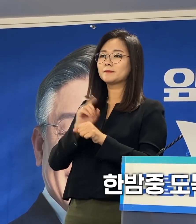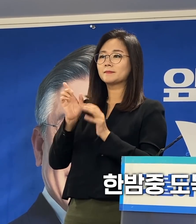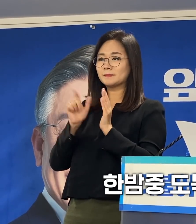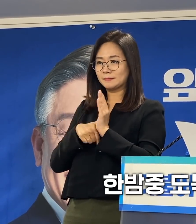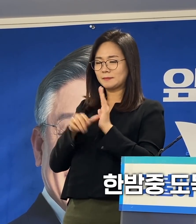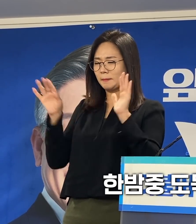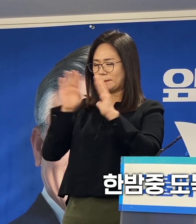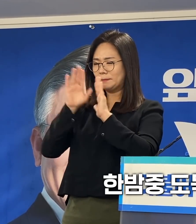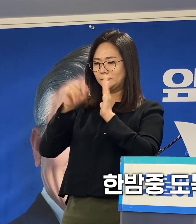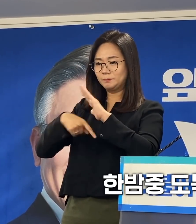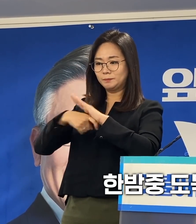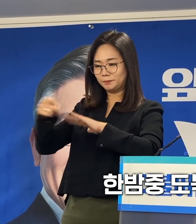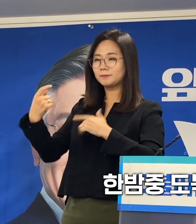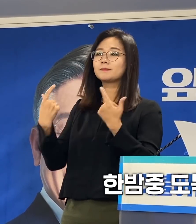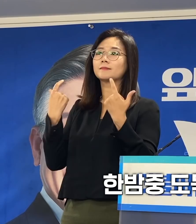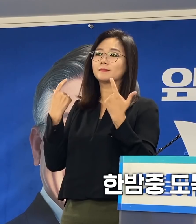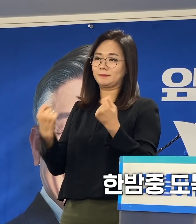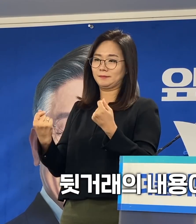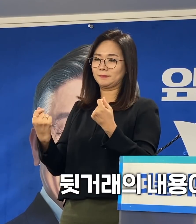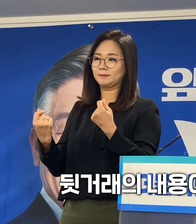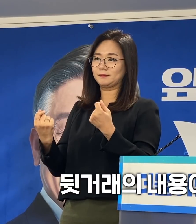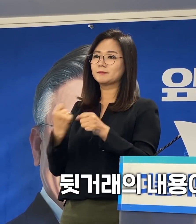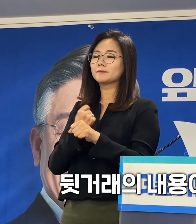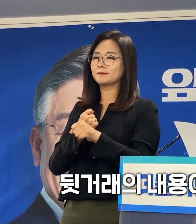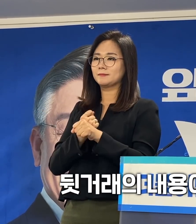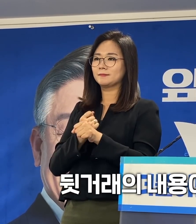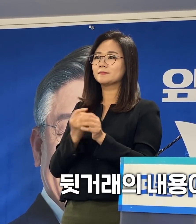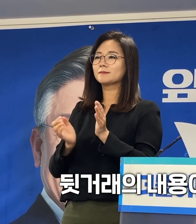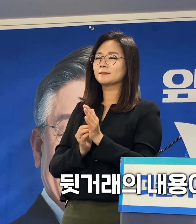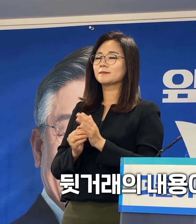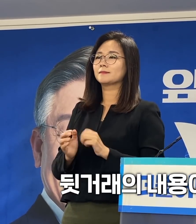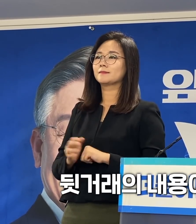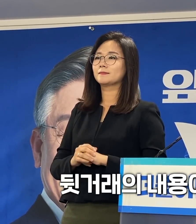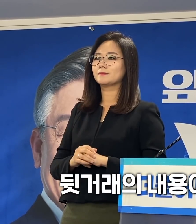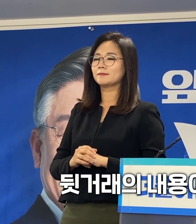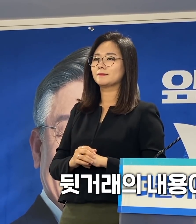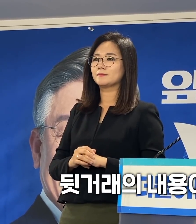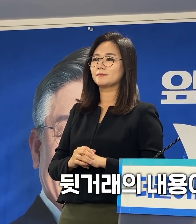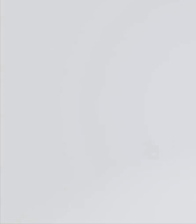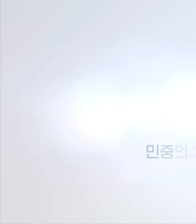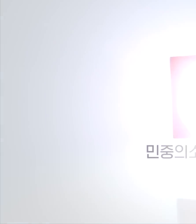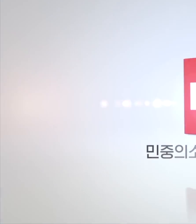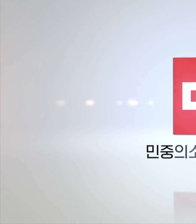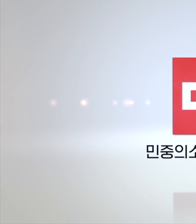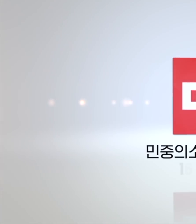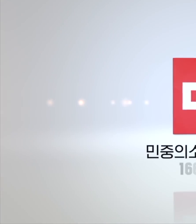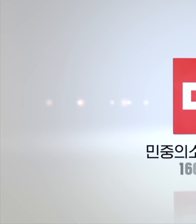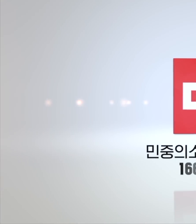한밤중 도둑질이라도 하듯 벌인 뒷거래의 내용이나 공개하기 바랍니다.